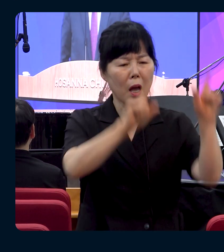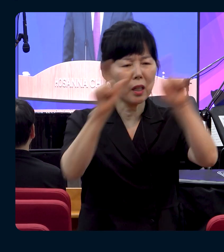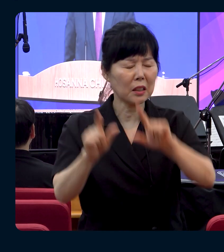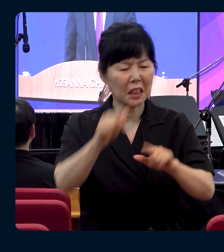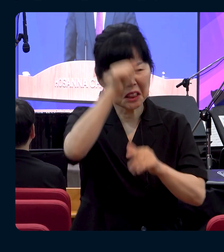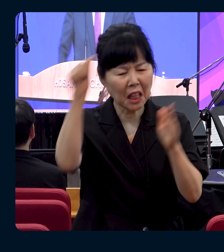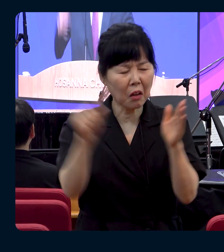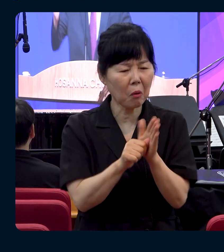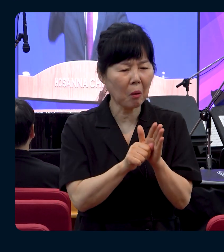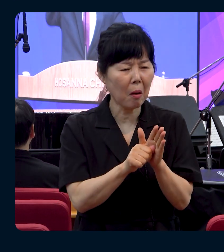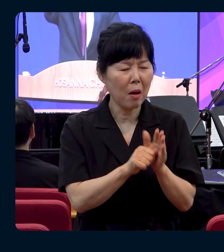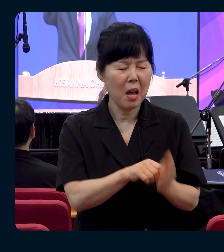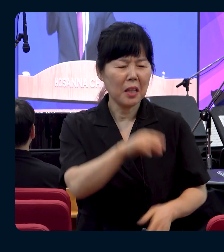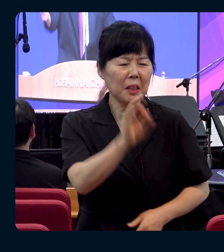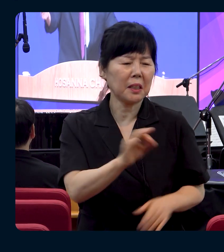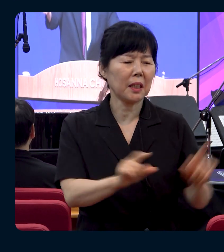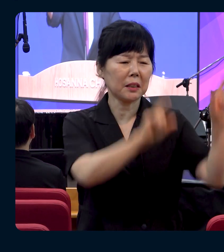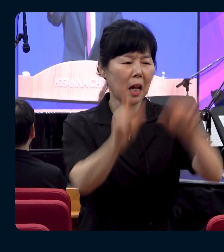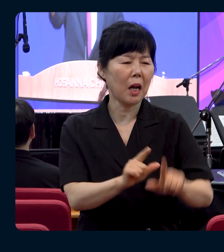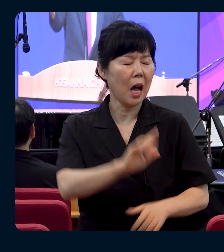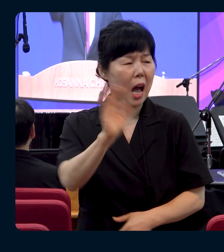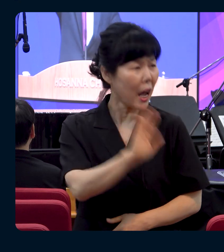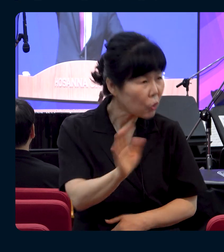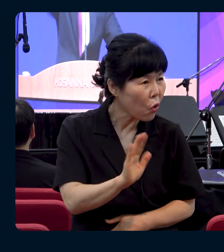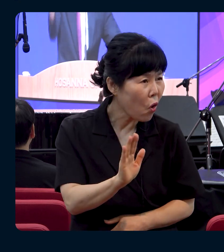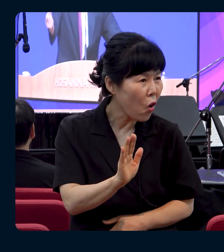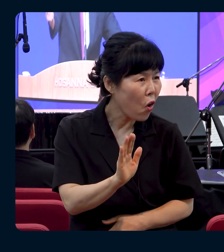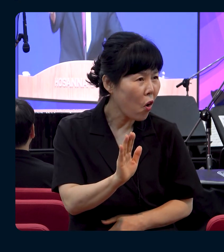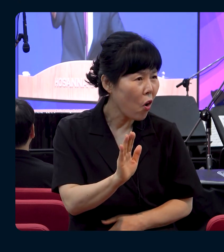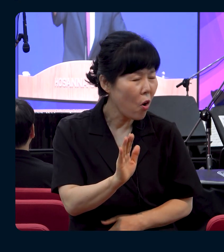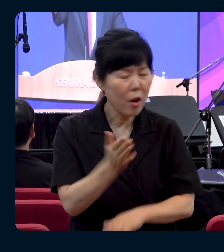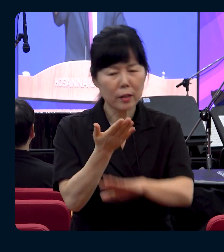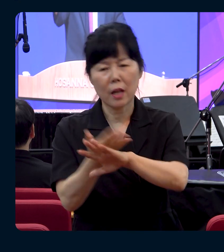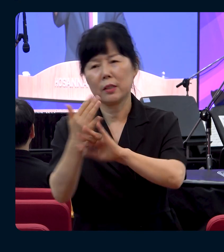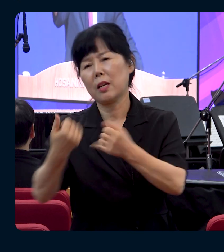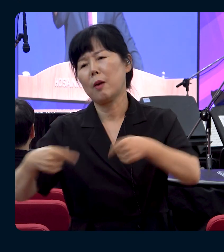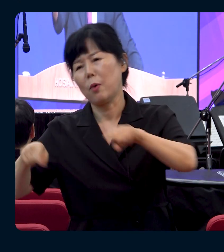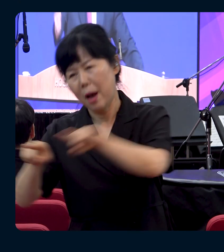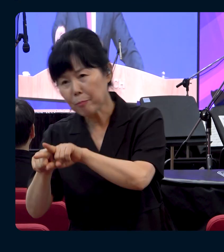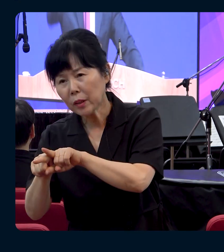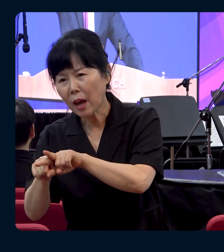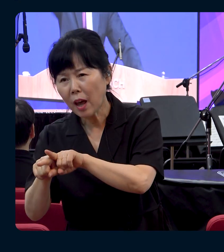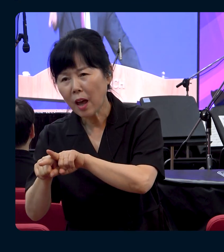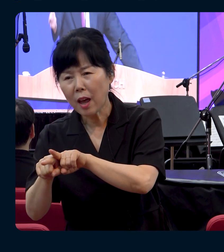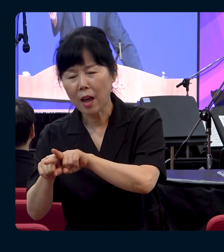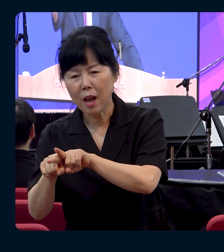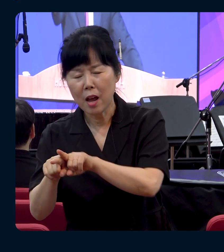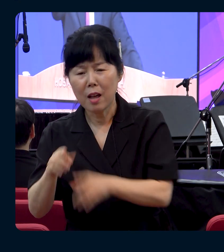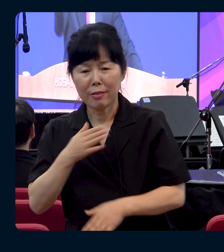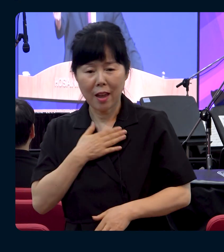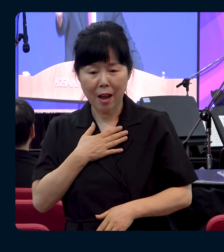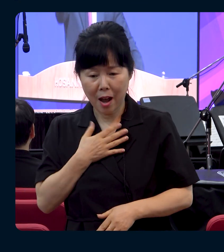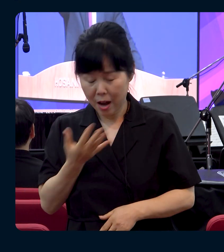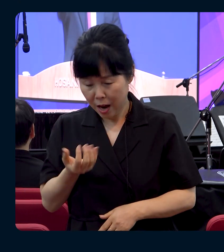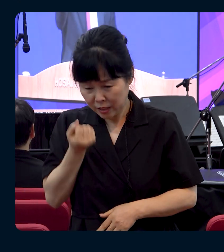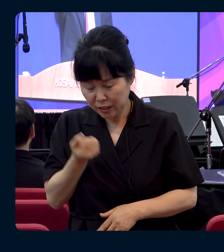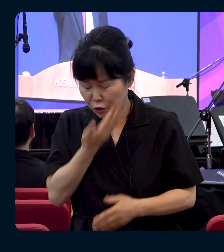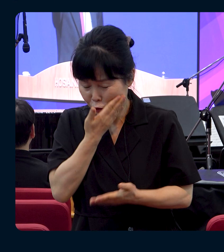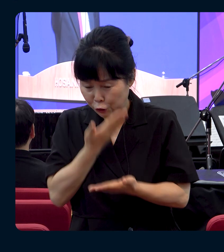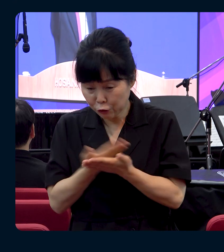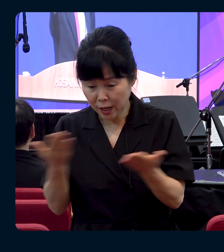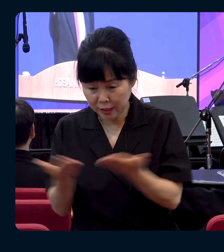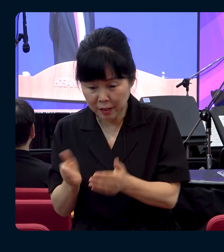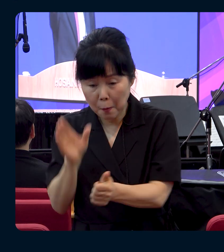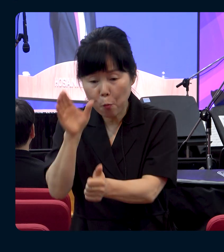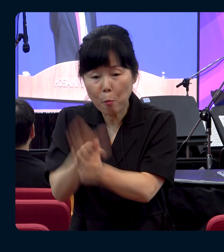아니라 정말 함께 누군가와 같이 이 중요한 걸 위임해서 이루어야 될 그 어떤